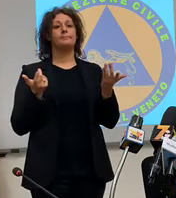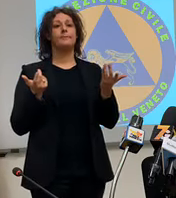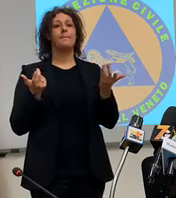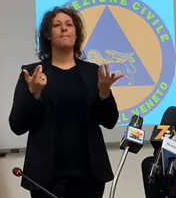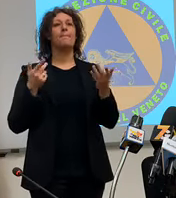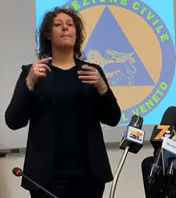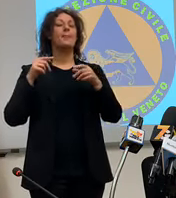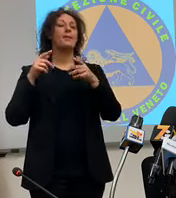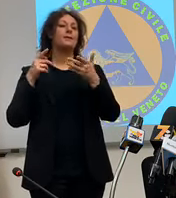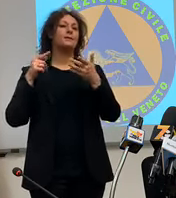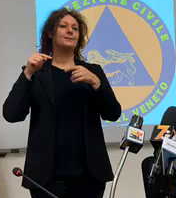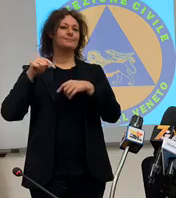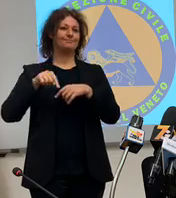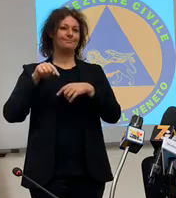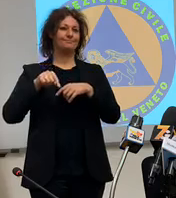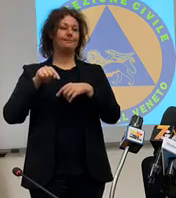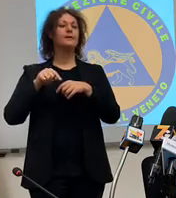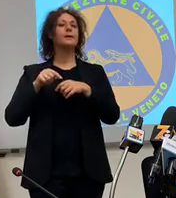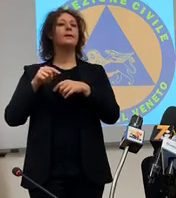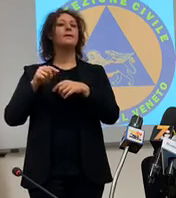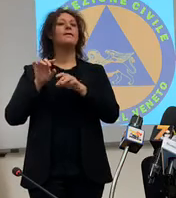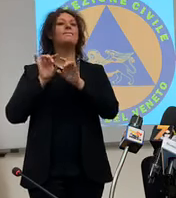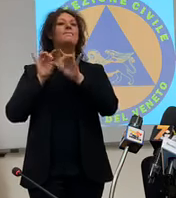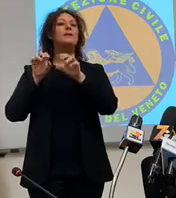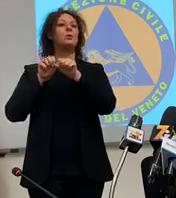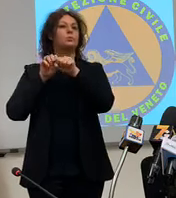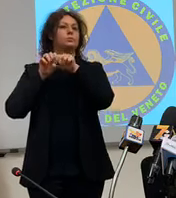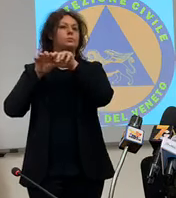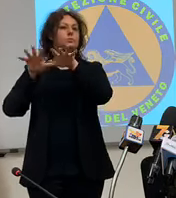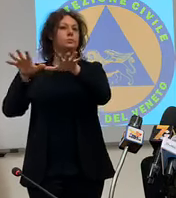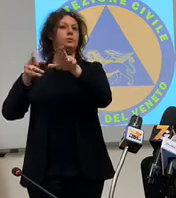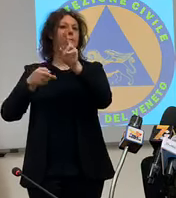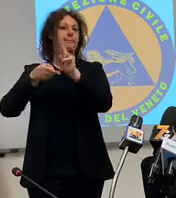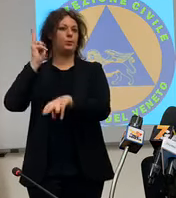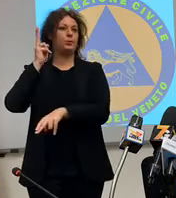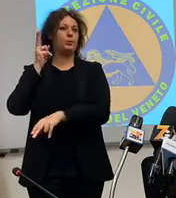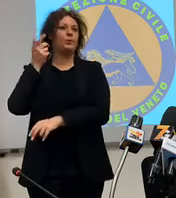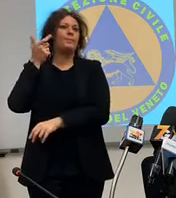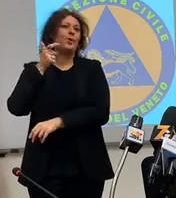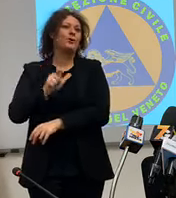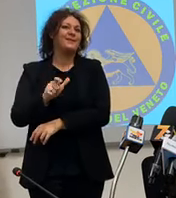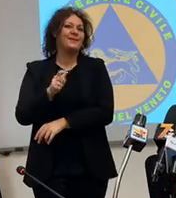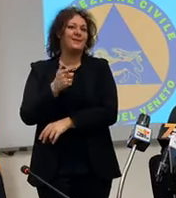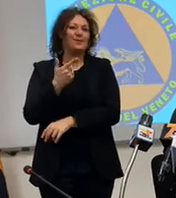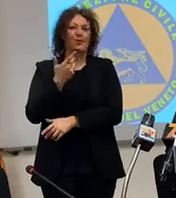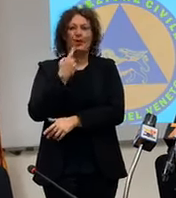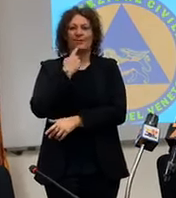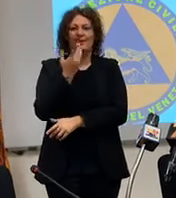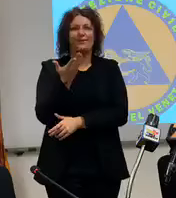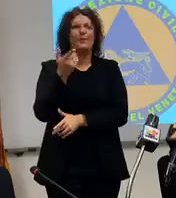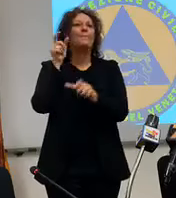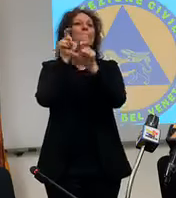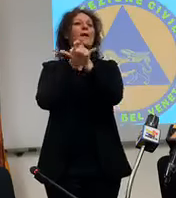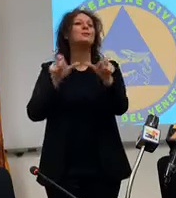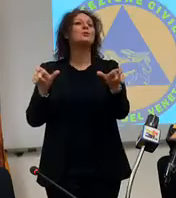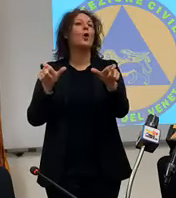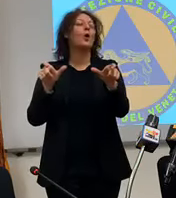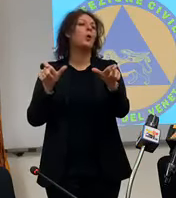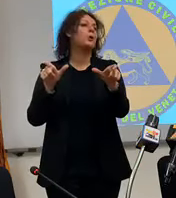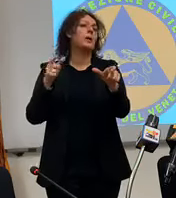una diffusione maggiore del virus e con le cose che abbiamo detto prima perché tutta la popolazione Insomma conduce alla propria